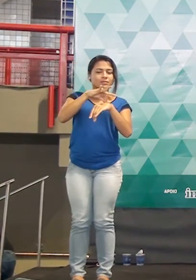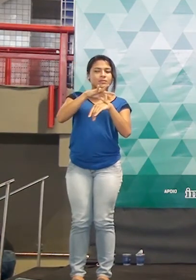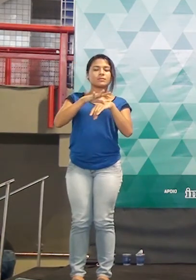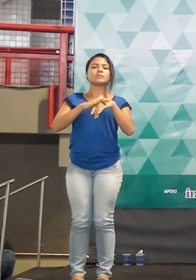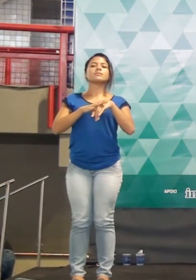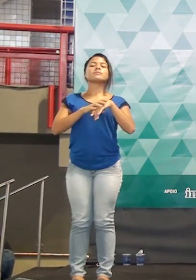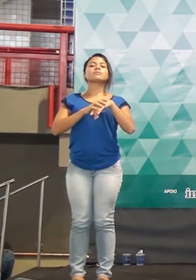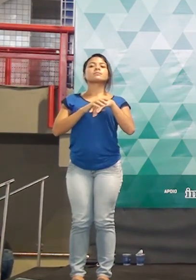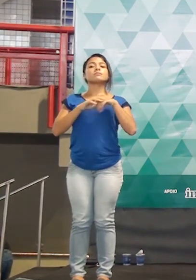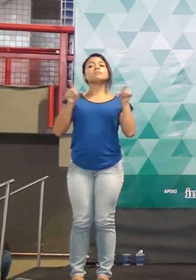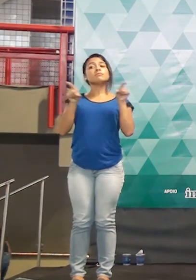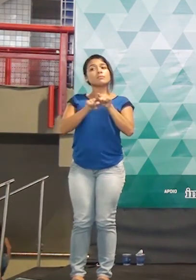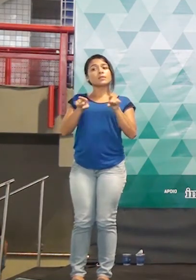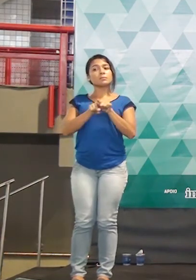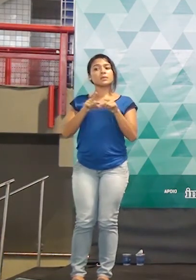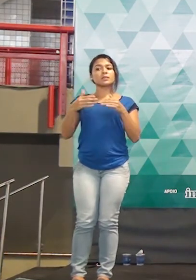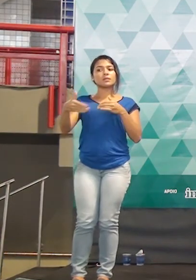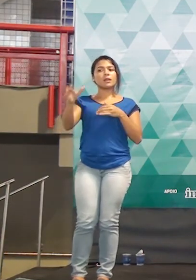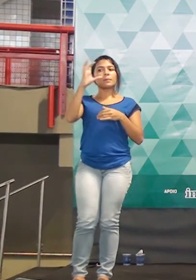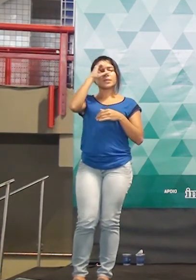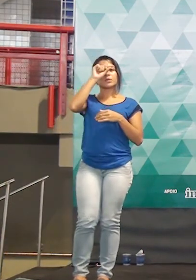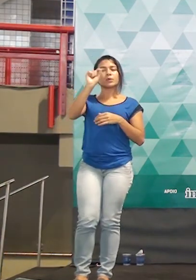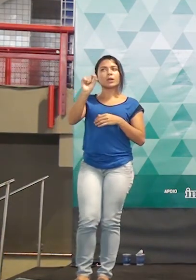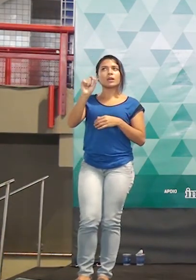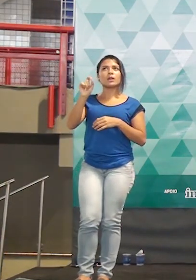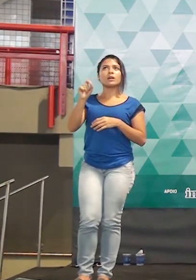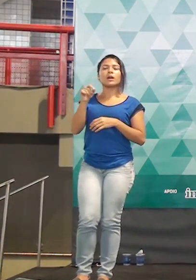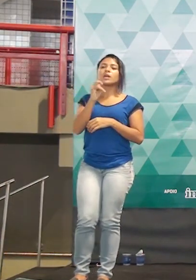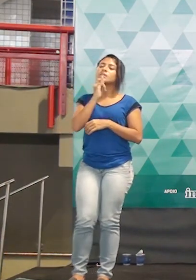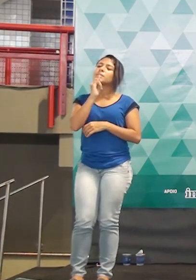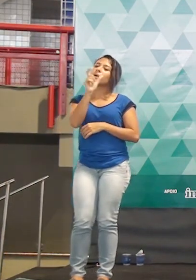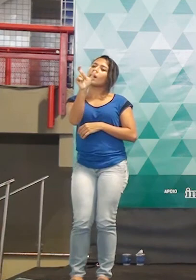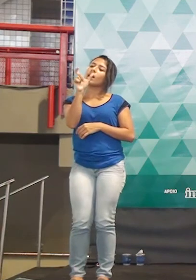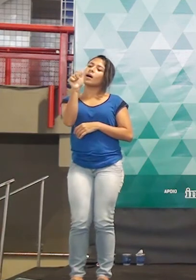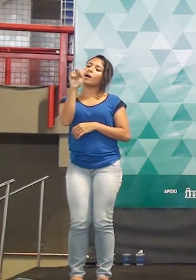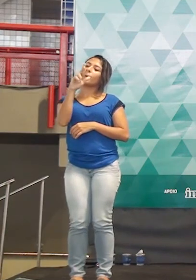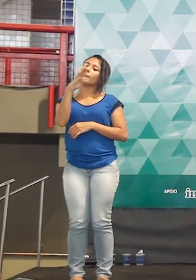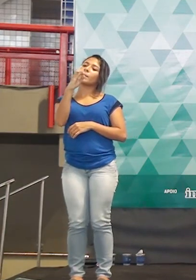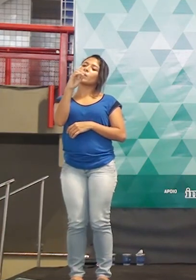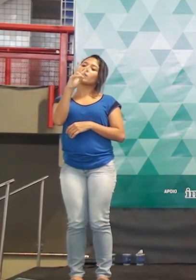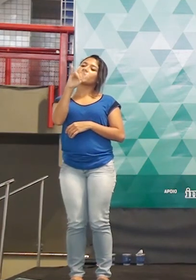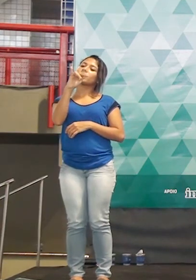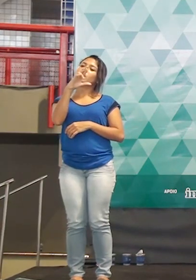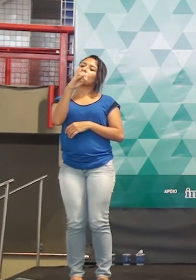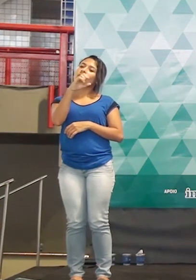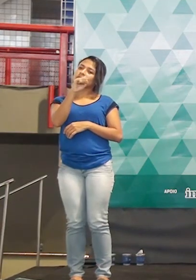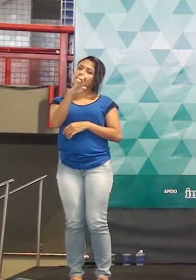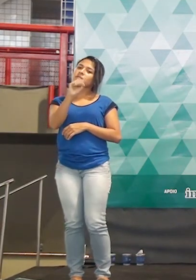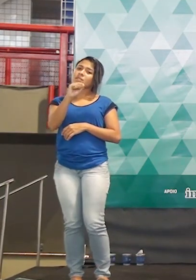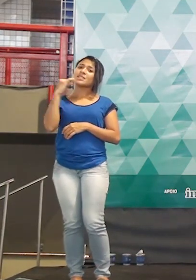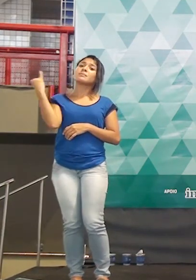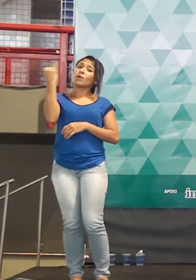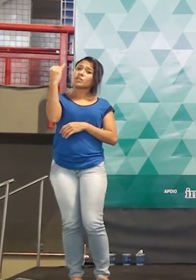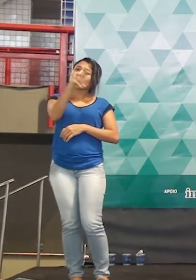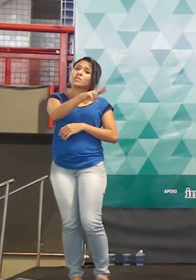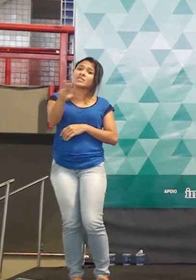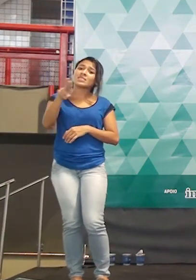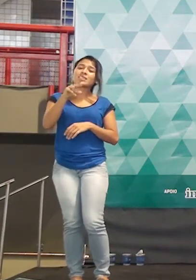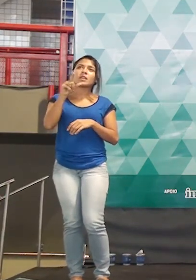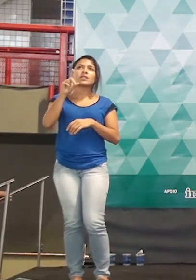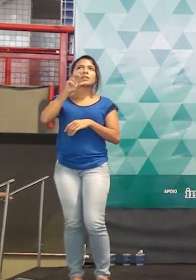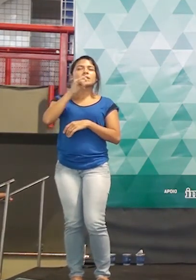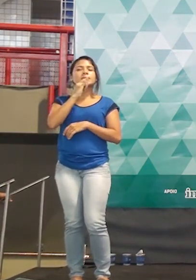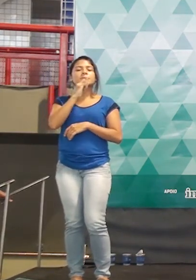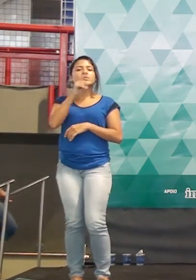vamos aprender logo um detalhe sobre esse nome. Com certeza vocês vão precisar botar o nome do mosquito.